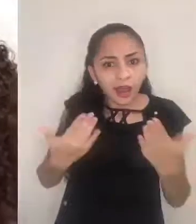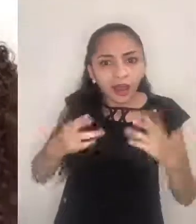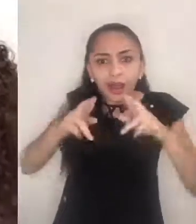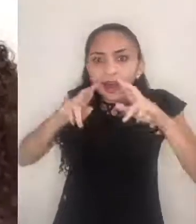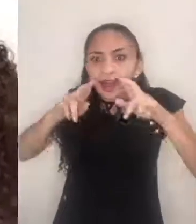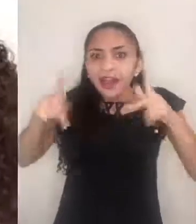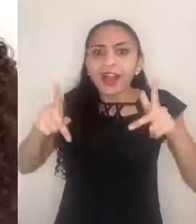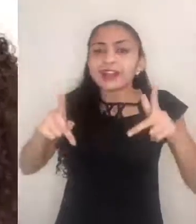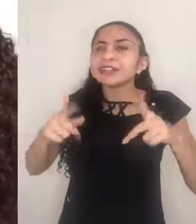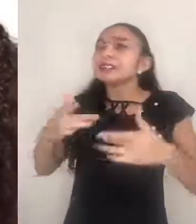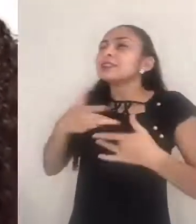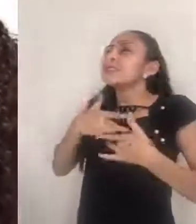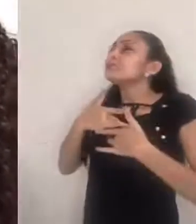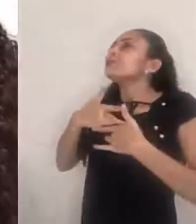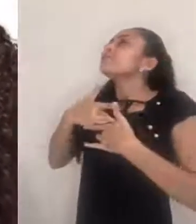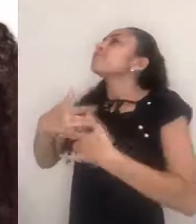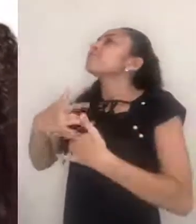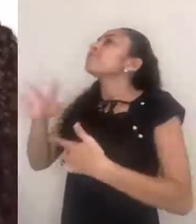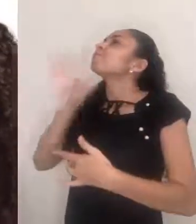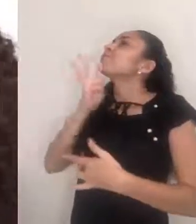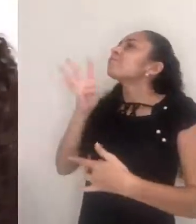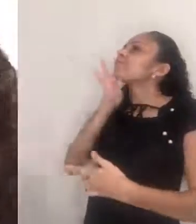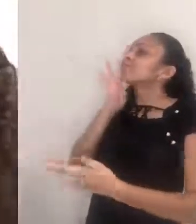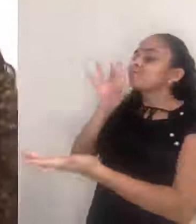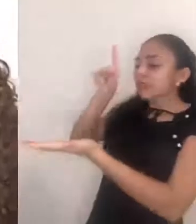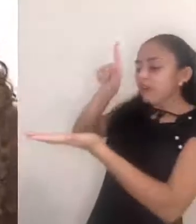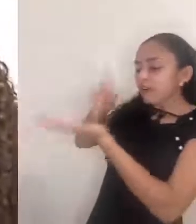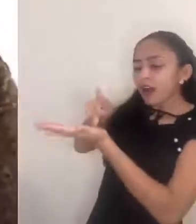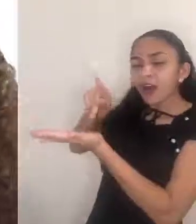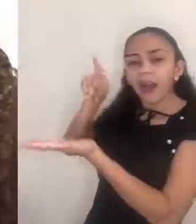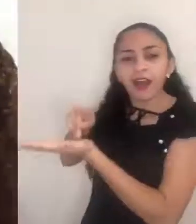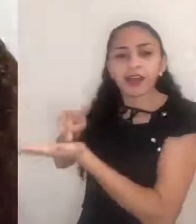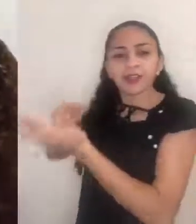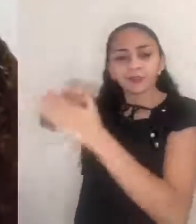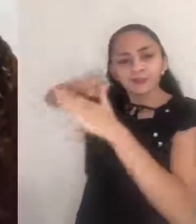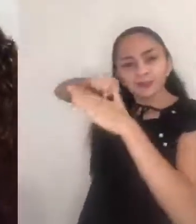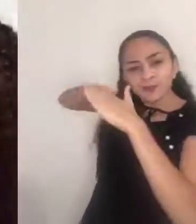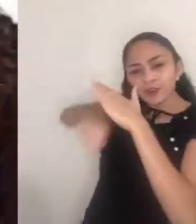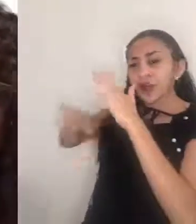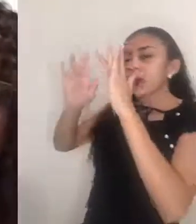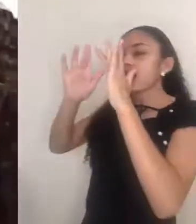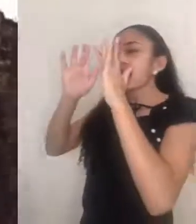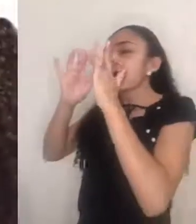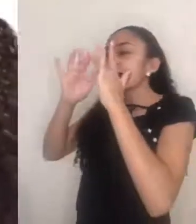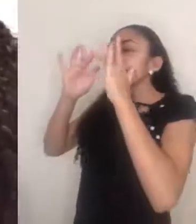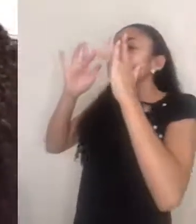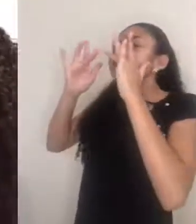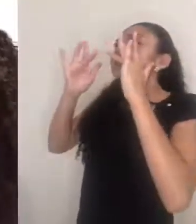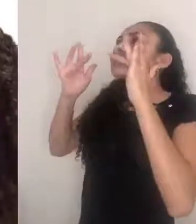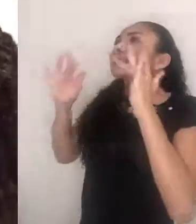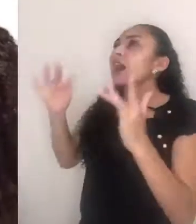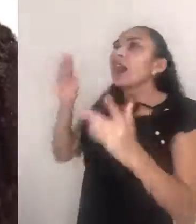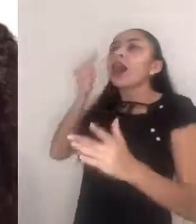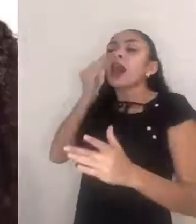agora que nossos olhos possam ver de fato o Senhor como Ele é. Deixemos de apenas conhecê-lo só de ouvir falar